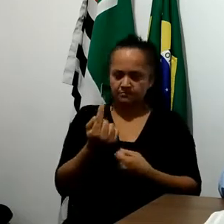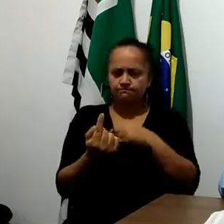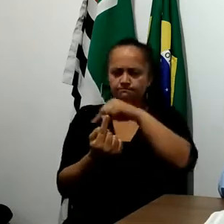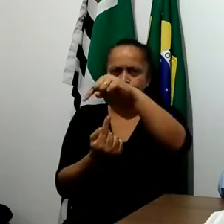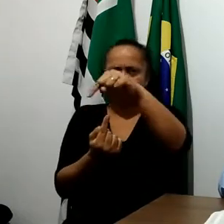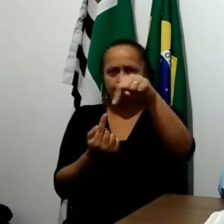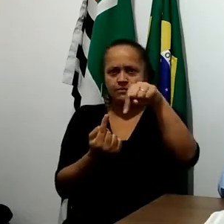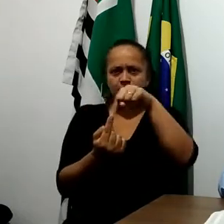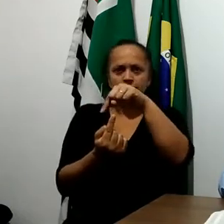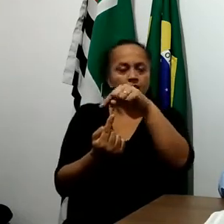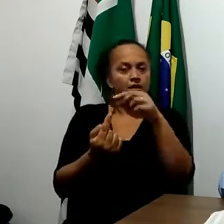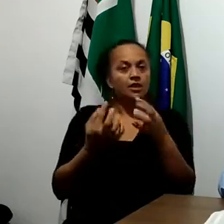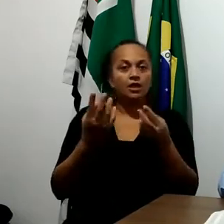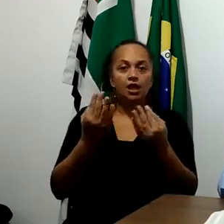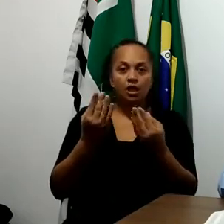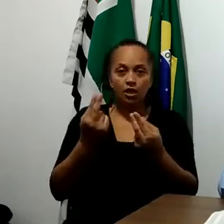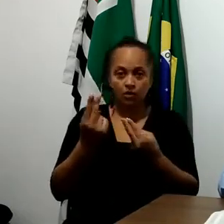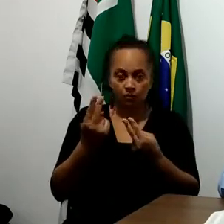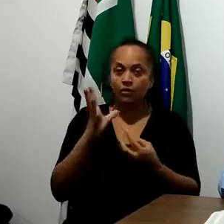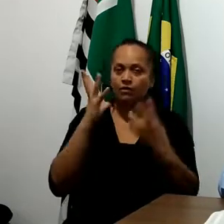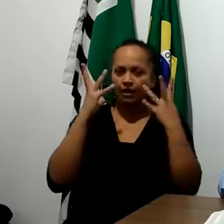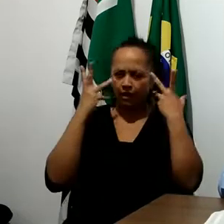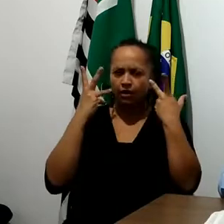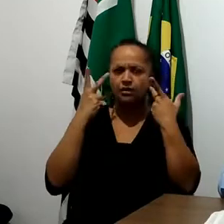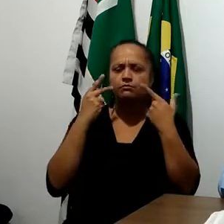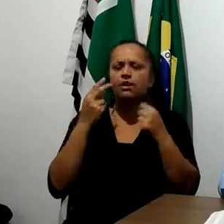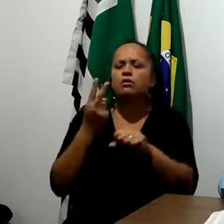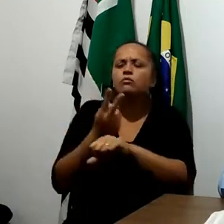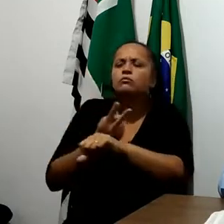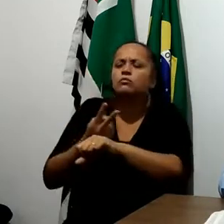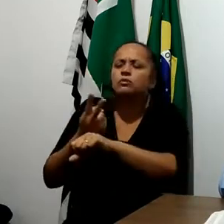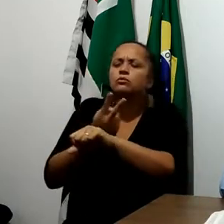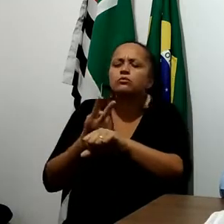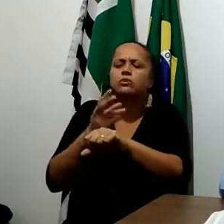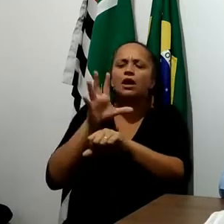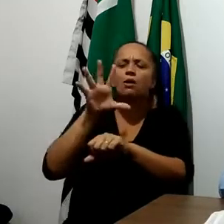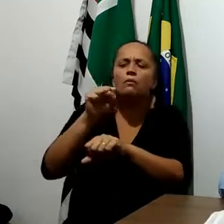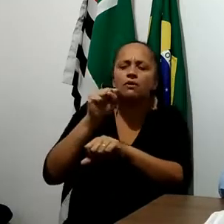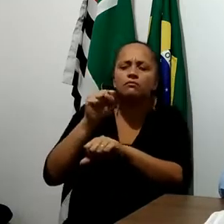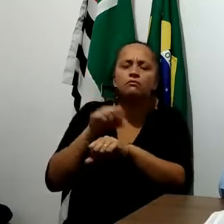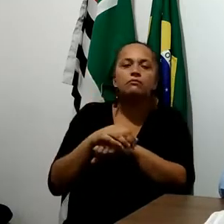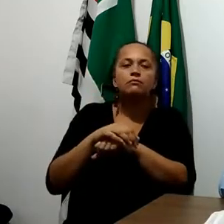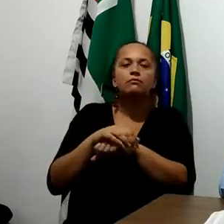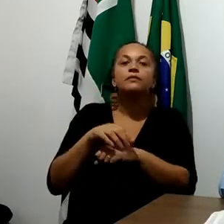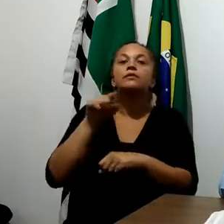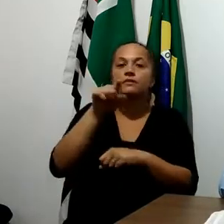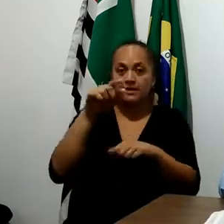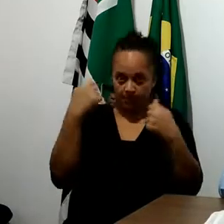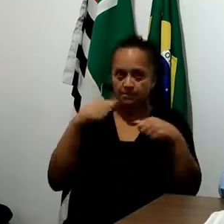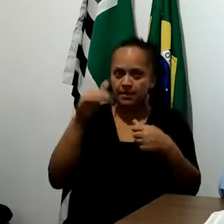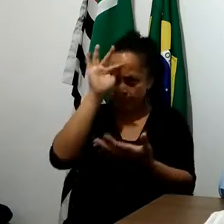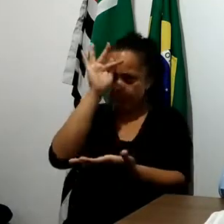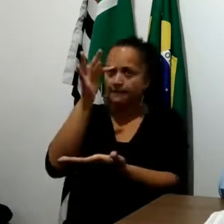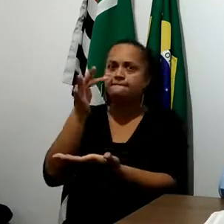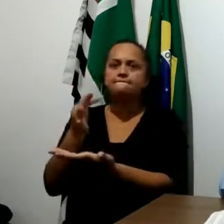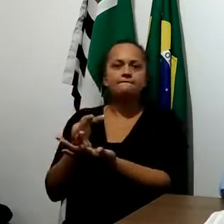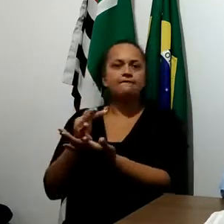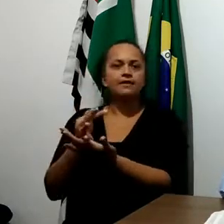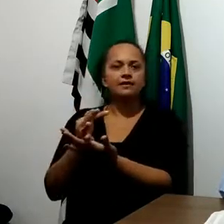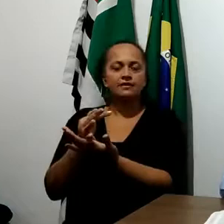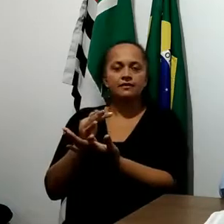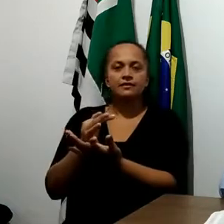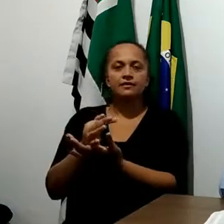para devorar. Resisti-lhe firme na fé, certos de que sofrimentos